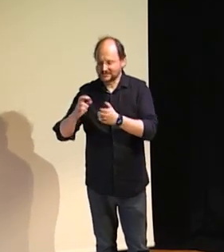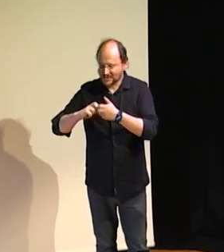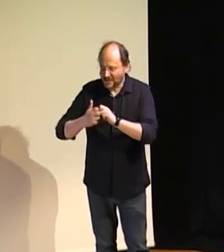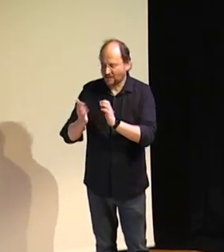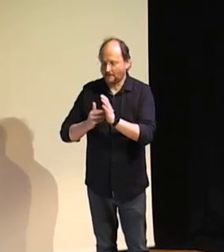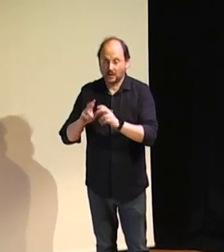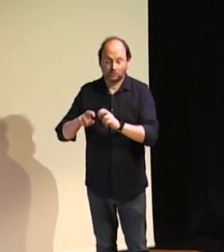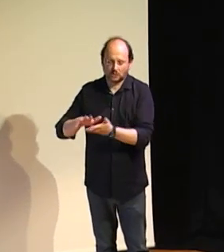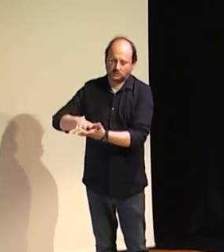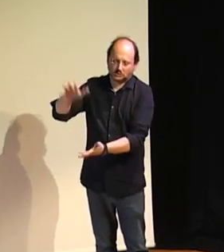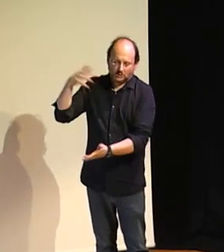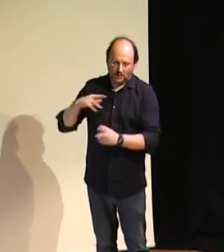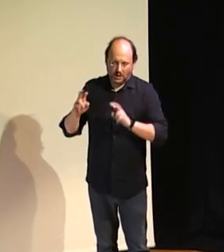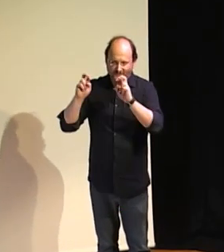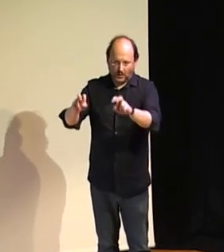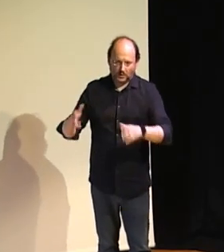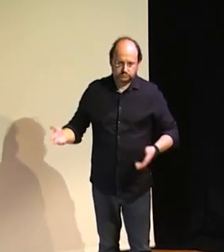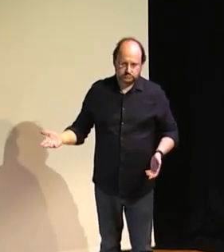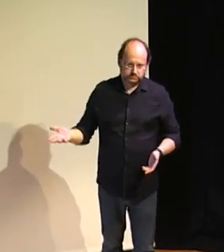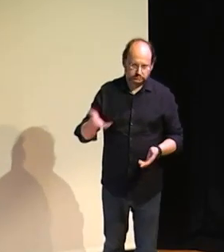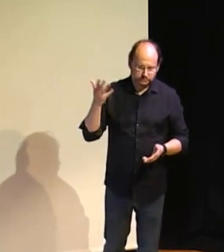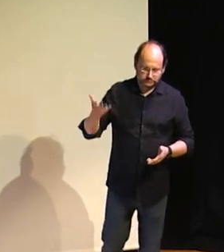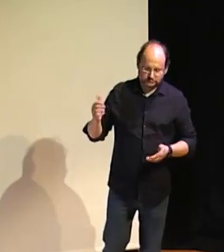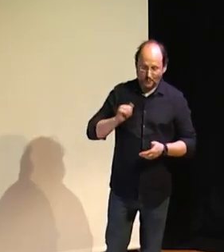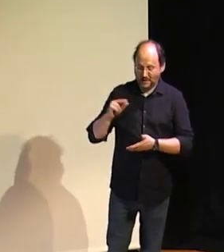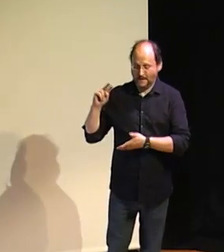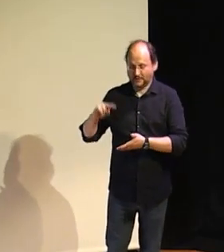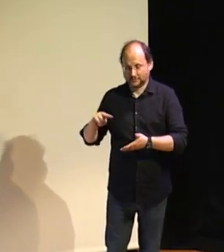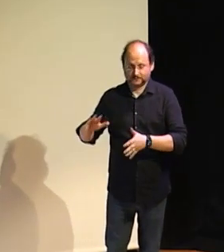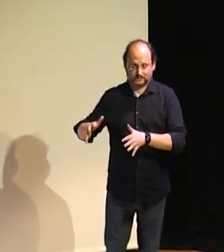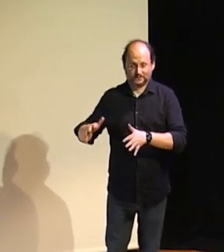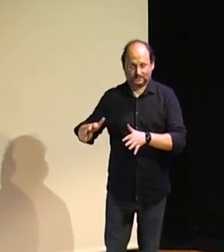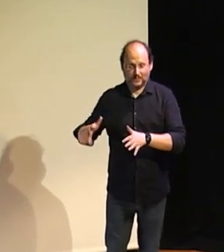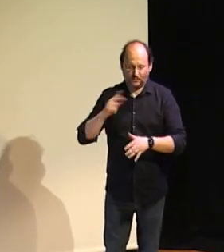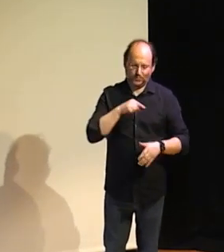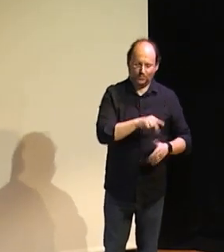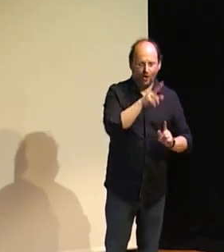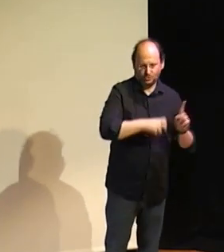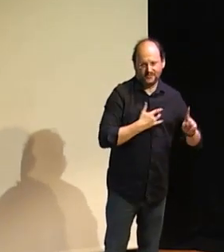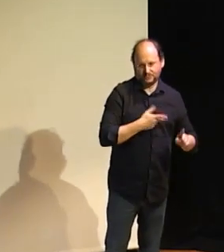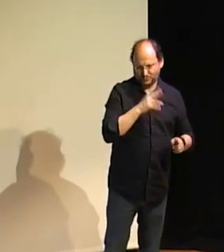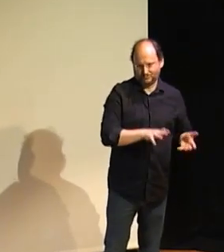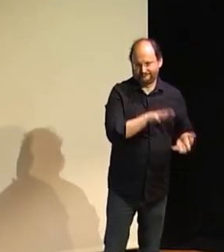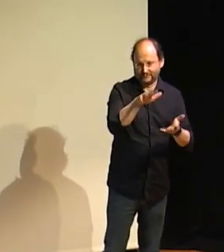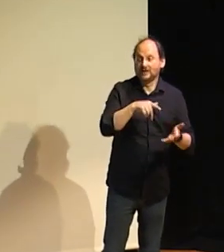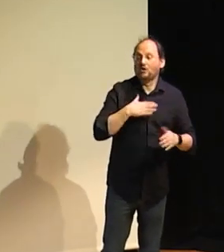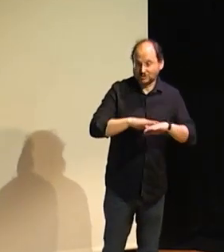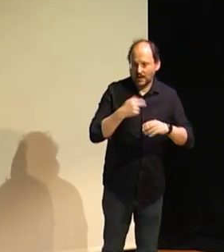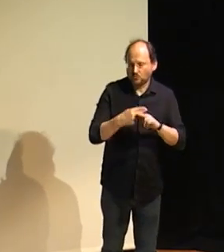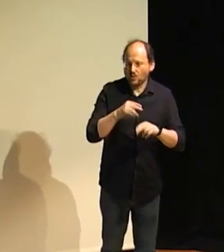Donc après, en linguistique, il y a énormément de travaux qui ont été faits. Mais moi, je suis plus intéressé par les